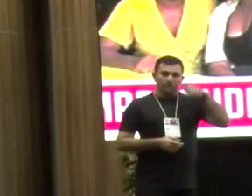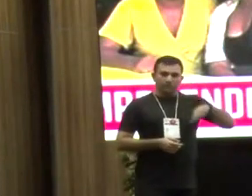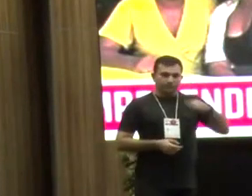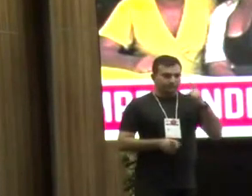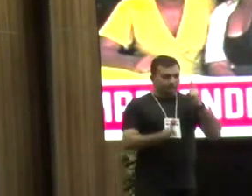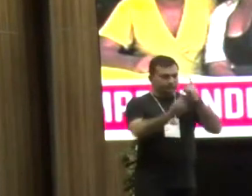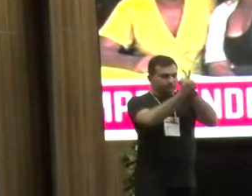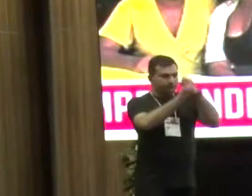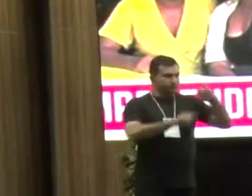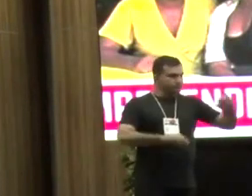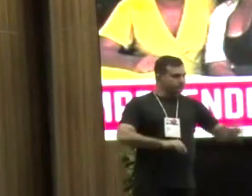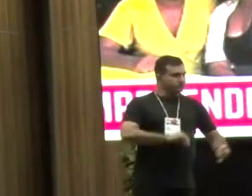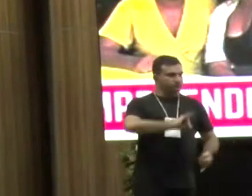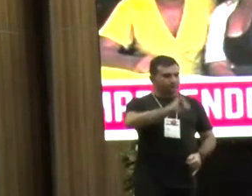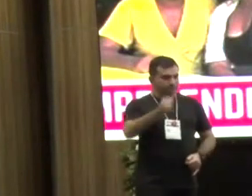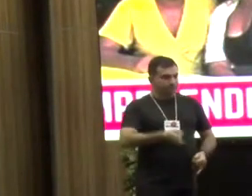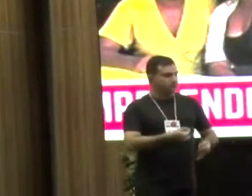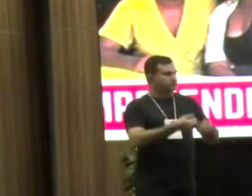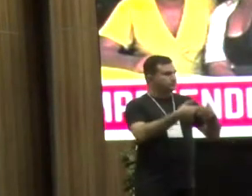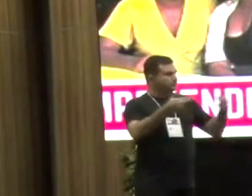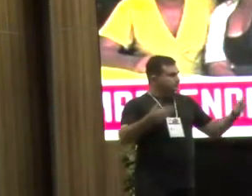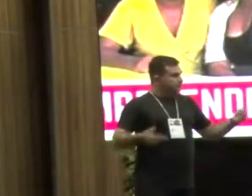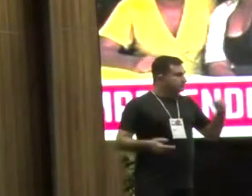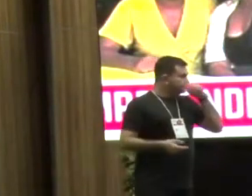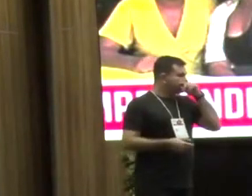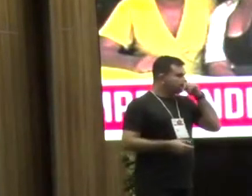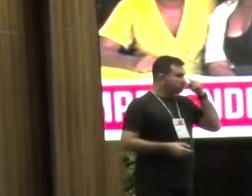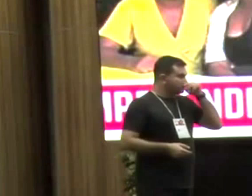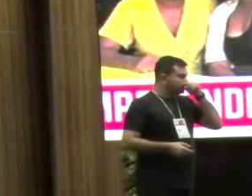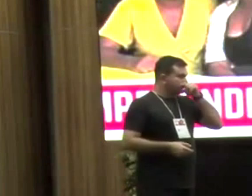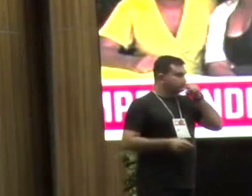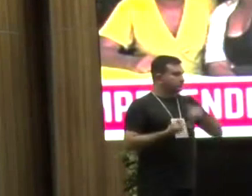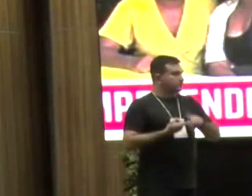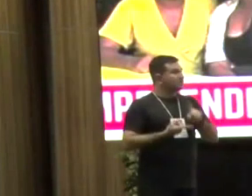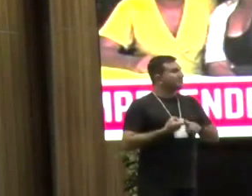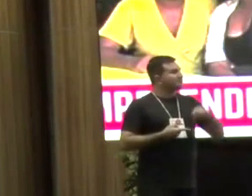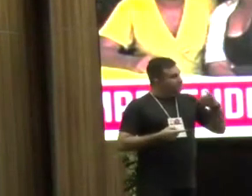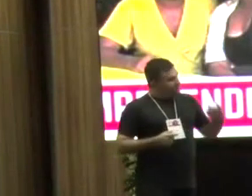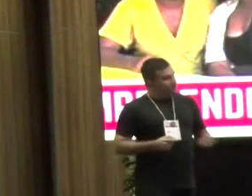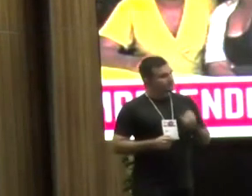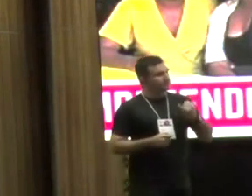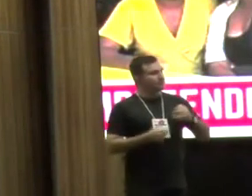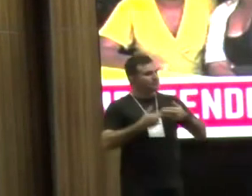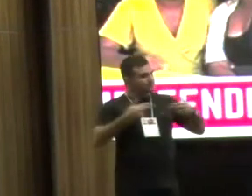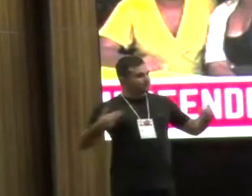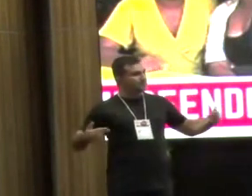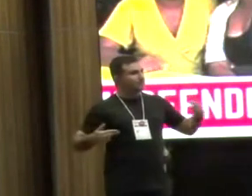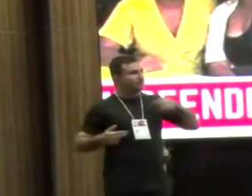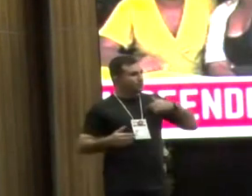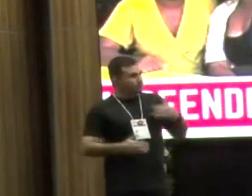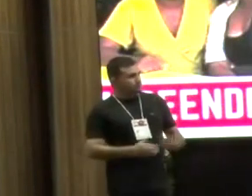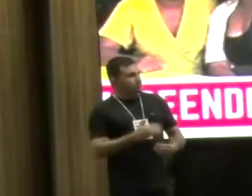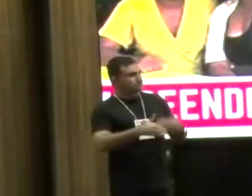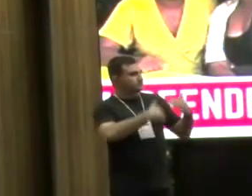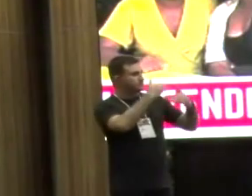identificando oportunidades, não é? E aproveitando essas oportunidades, eu